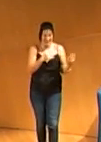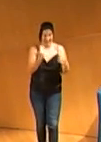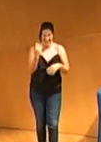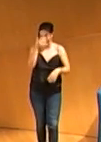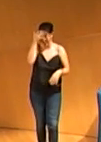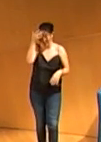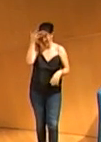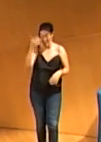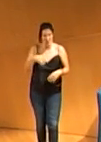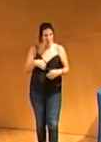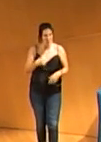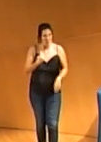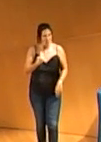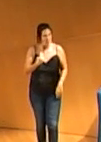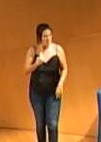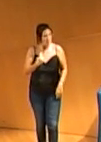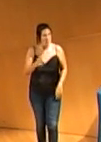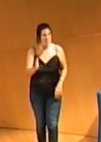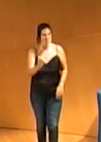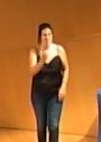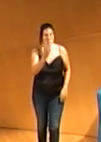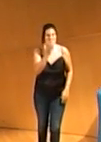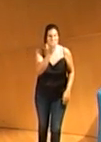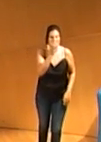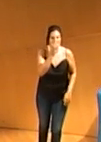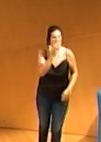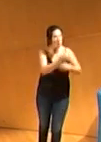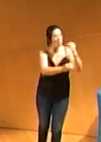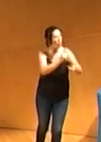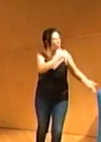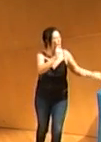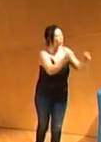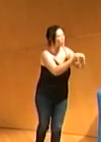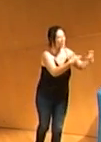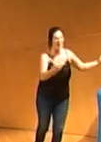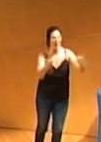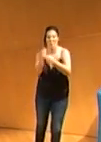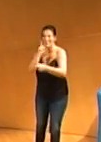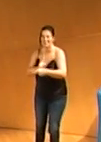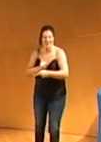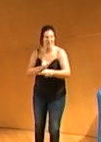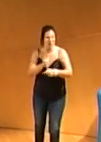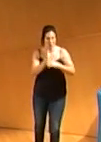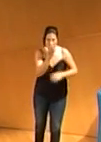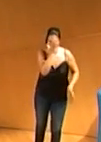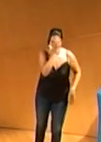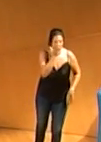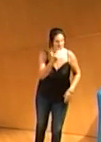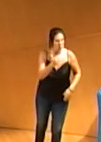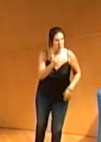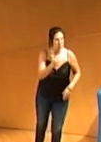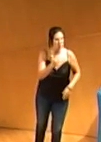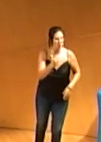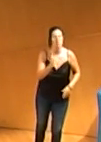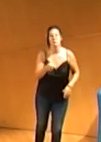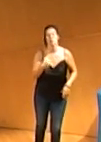que je me suis dit, waouh, j'ai plus beaucoup de temps pour changer le monde pour ma fille. C'est vrai, même si je fais semblant que